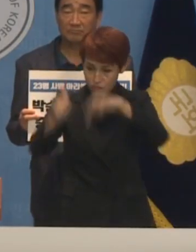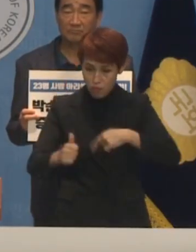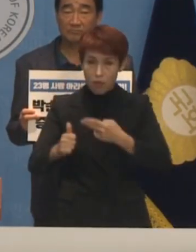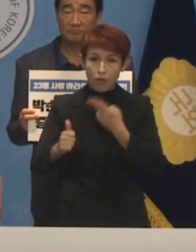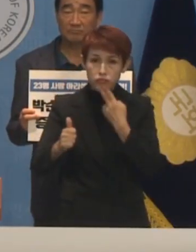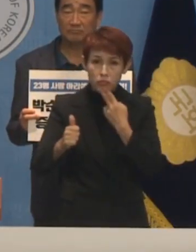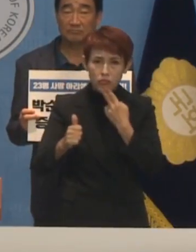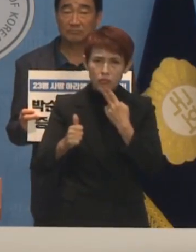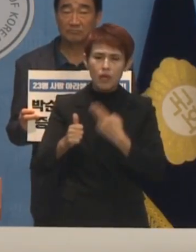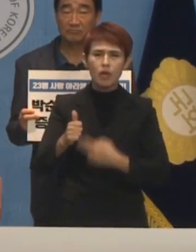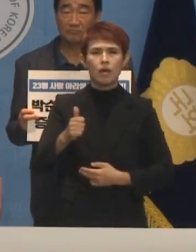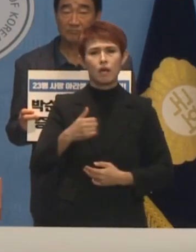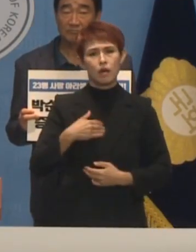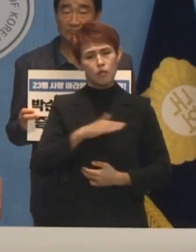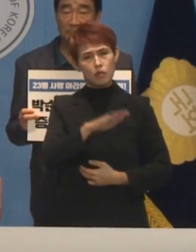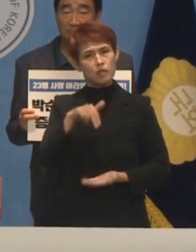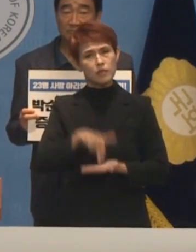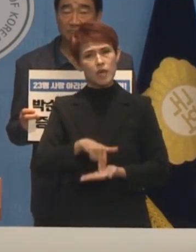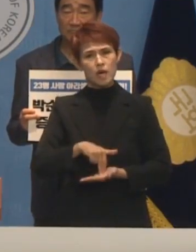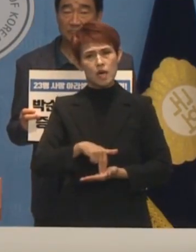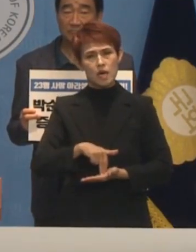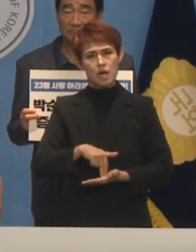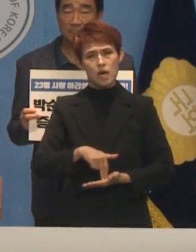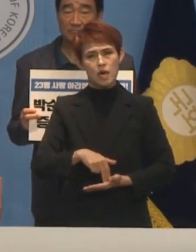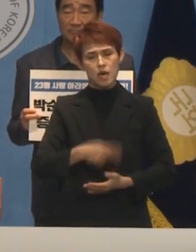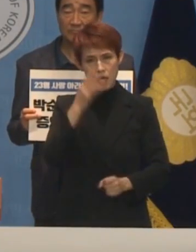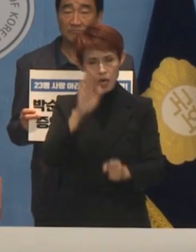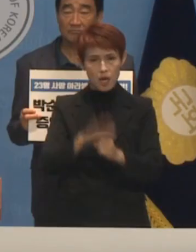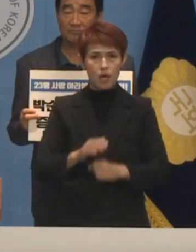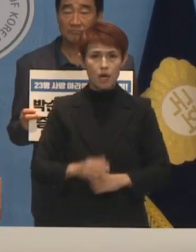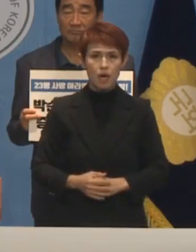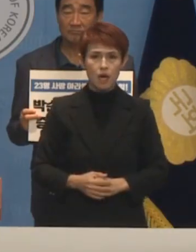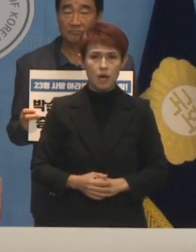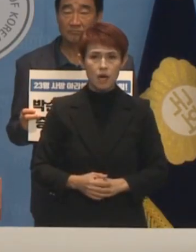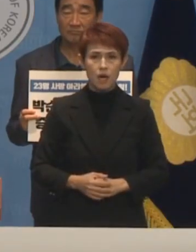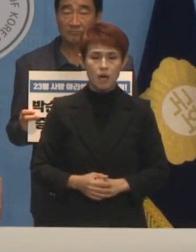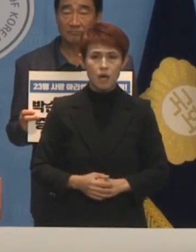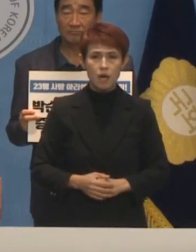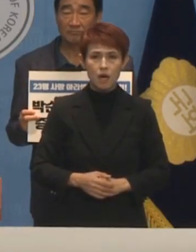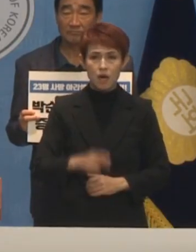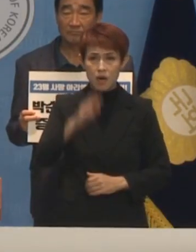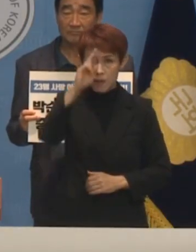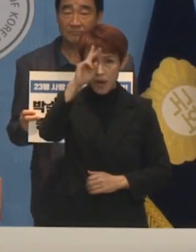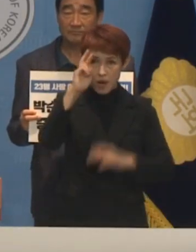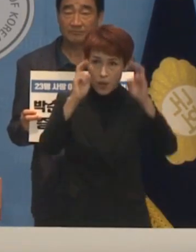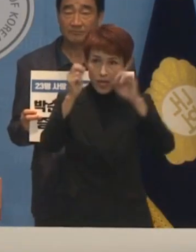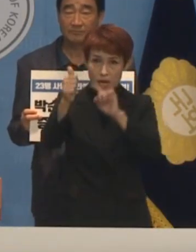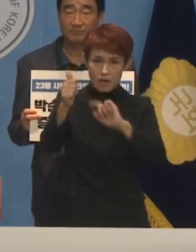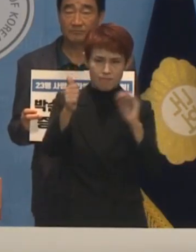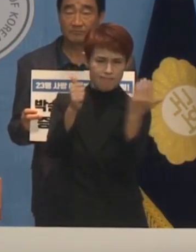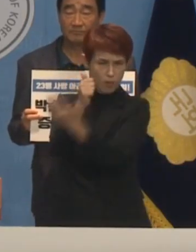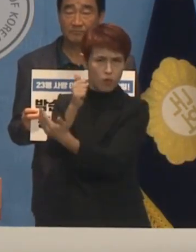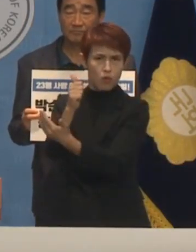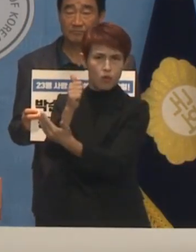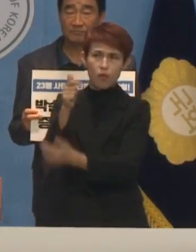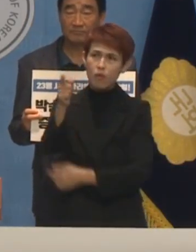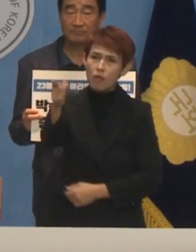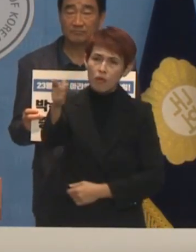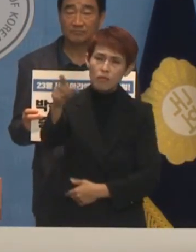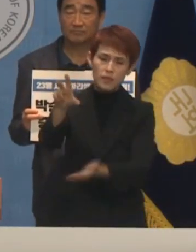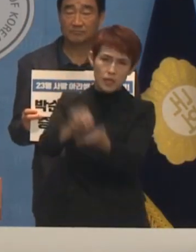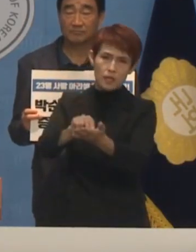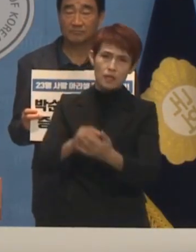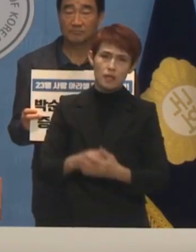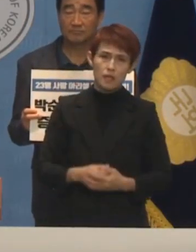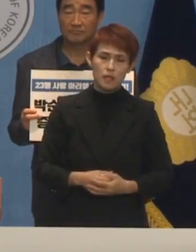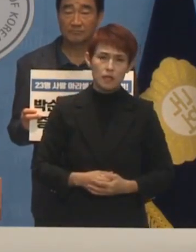대해서 저희는 생각할 수밖에 없습니다. 자본을 박순관을 비호하고 그리고 지금